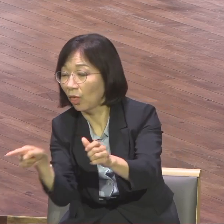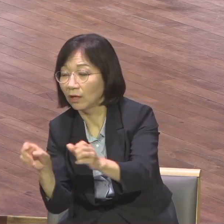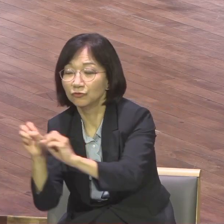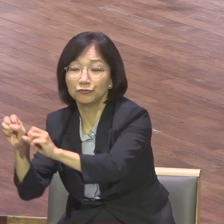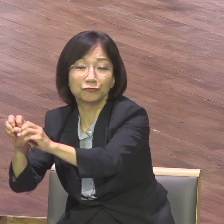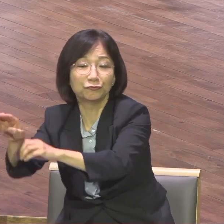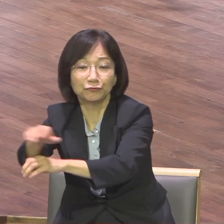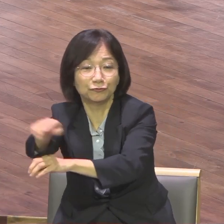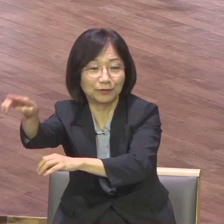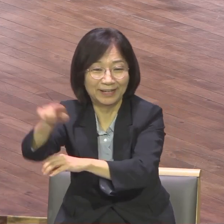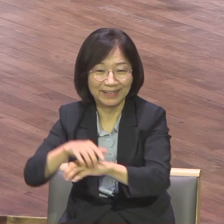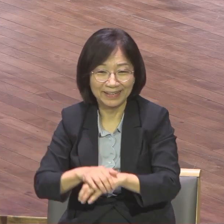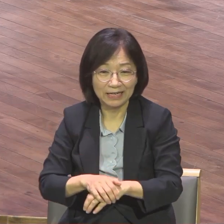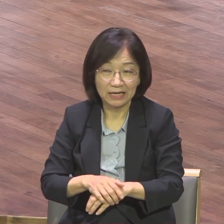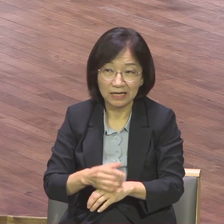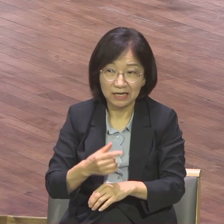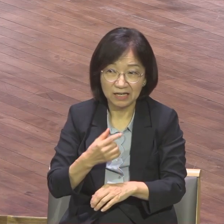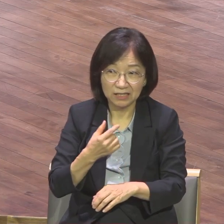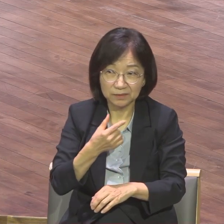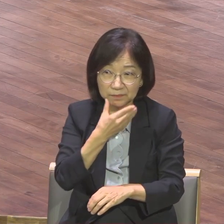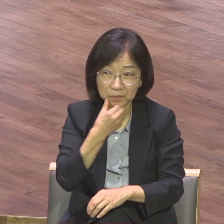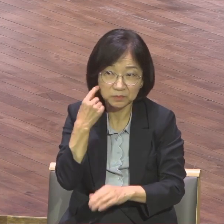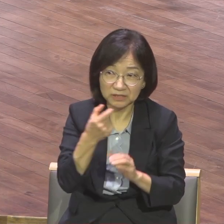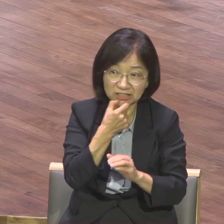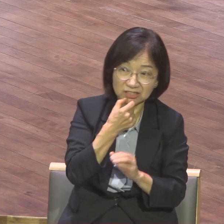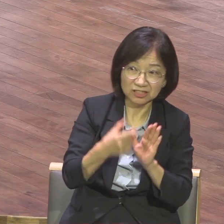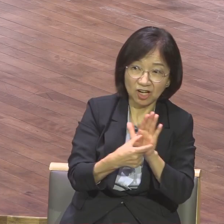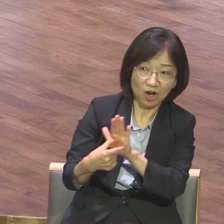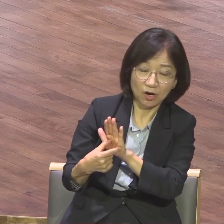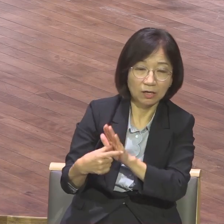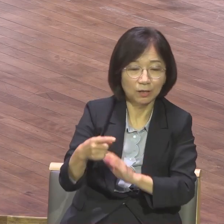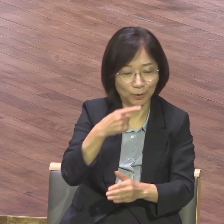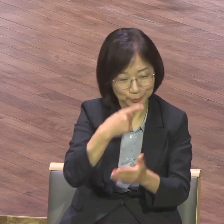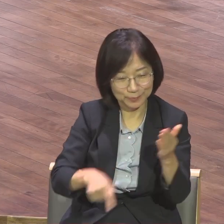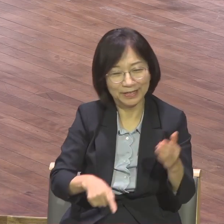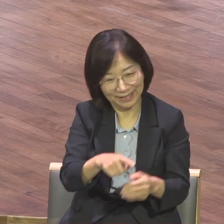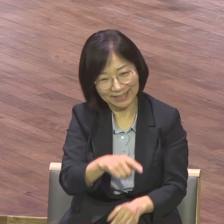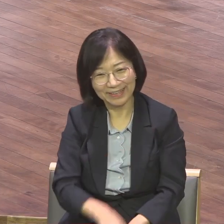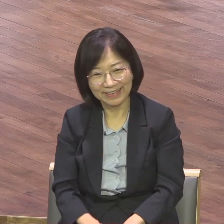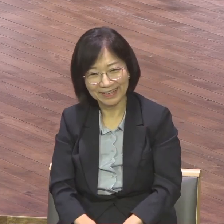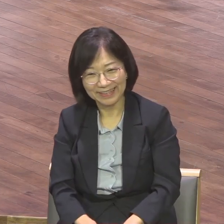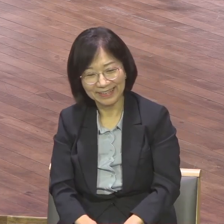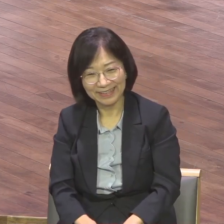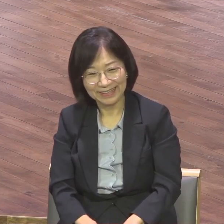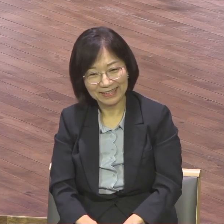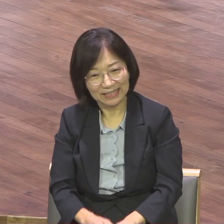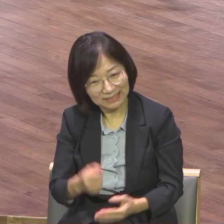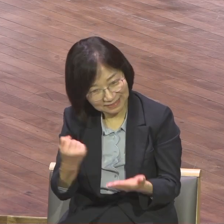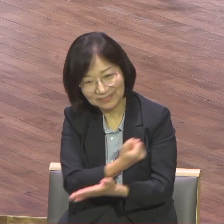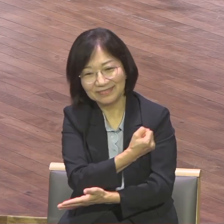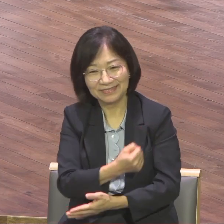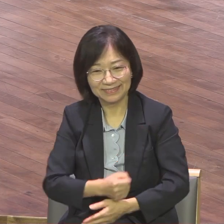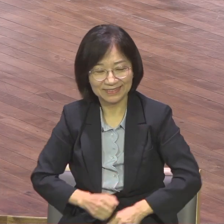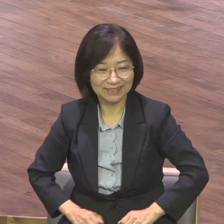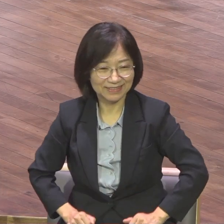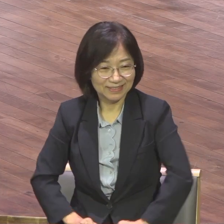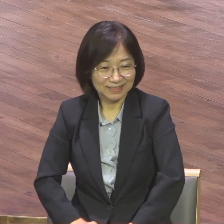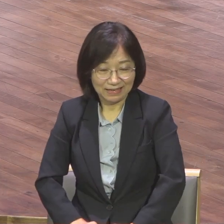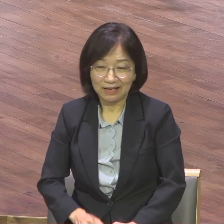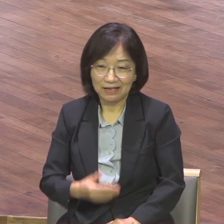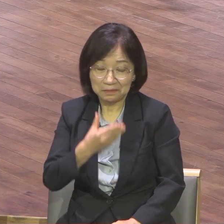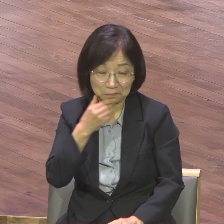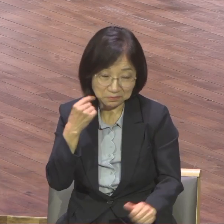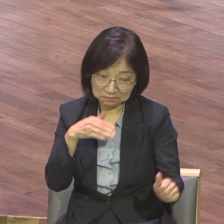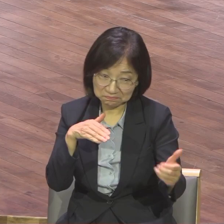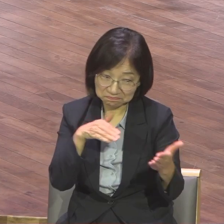거부하는 쪽만 절대 손해요. 은혜 못 받는 사람만 절대 손해라니까. 뭐 다른 변명할 이유가 없어요. 그래서